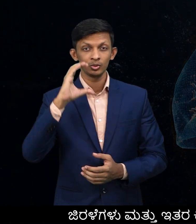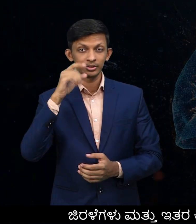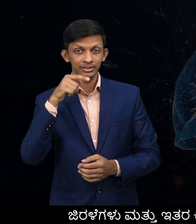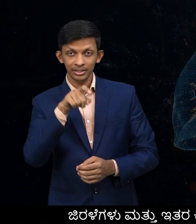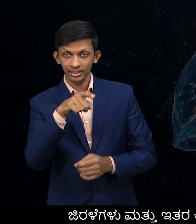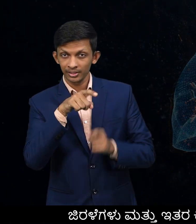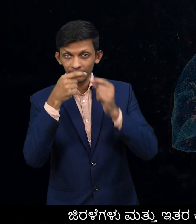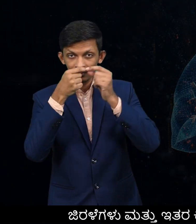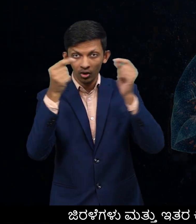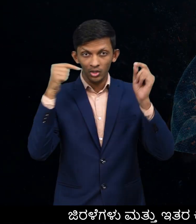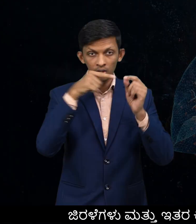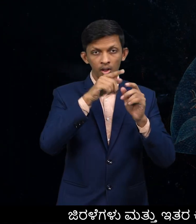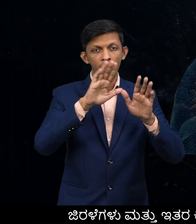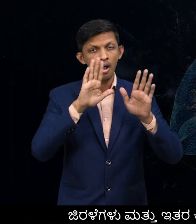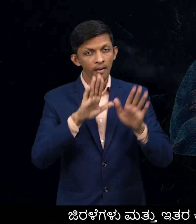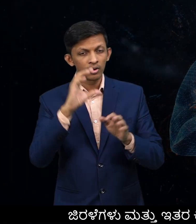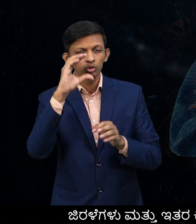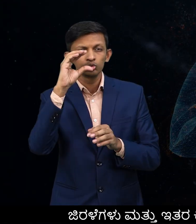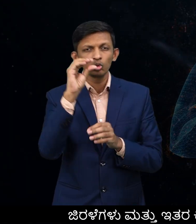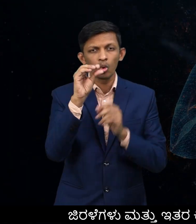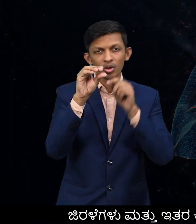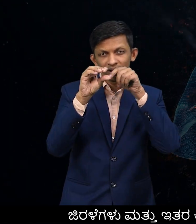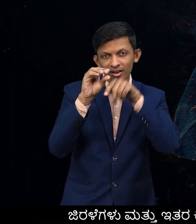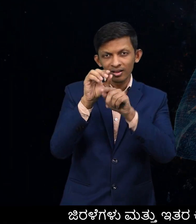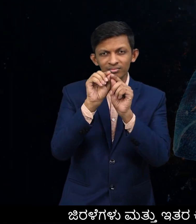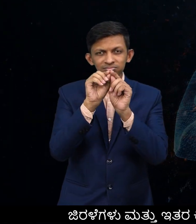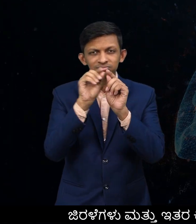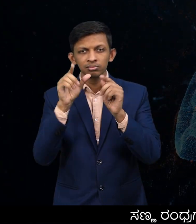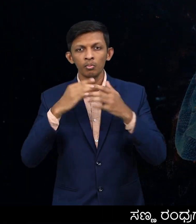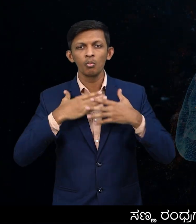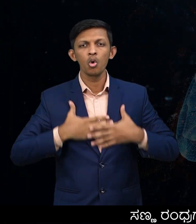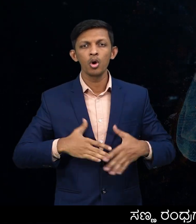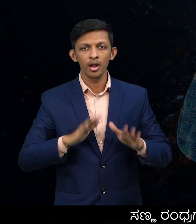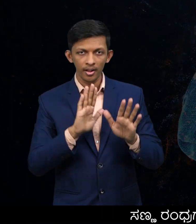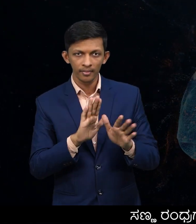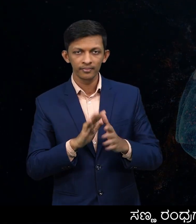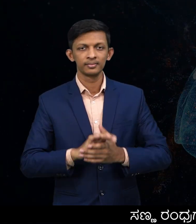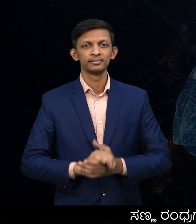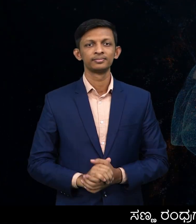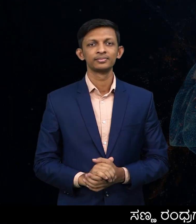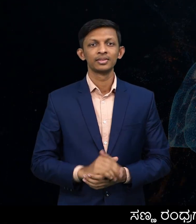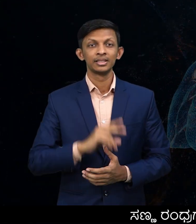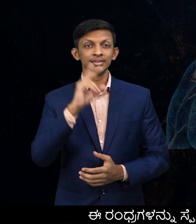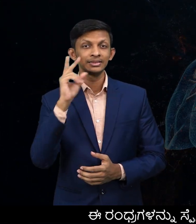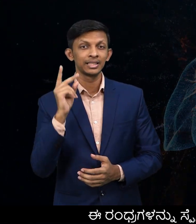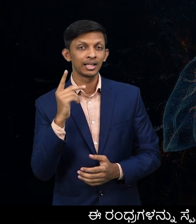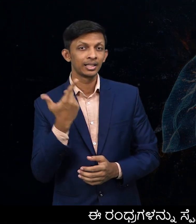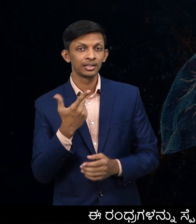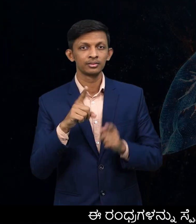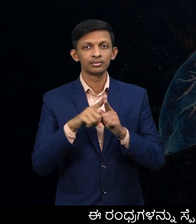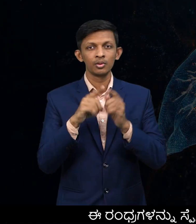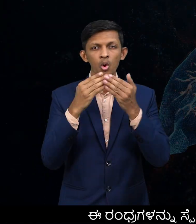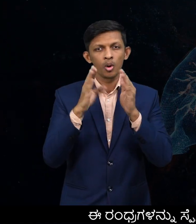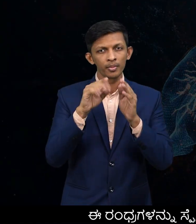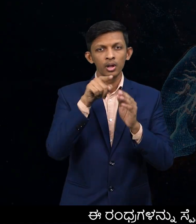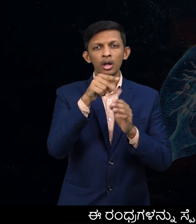ಜಿರಳೆಗಳು ಮತ್ತು ಇತರ ಕೀಟಗಳು ಅದರ ದೇಹದ ಬದಿಗಳಲ್ಲಿ ಸಣ್ಣ ರಂಧ್ರಗಳನ್ನು ಹೊಂದಿರುತ್ತವೆ. ಈ ರಂಧ್ರಗಳನ್ನು ಸೈಕಲ್ಸ್